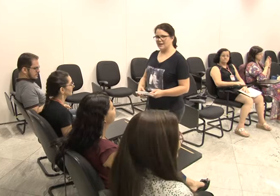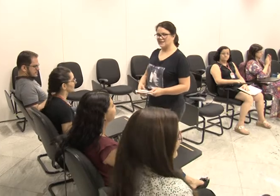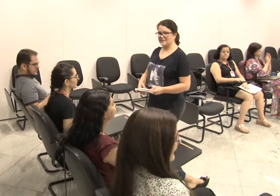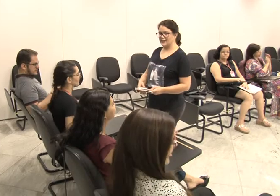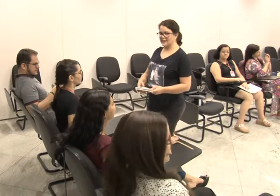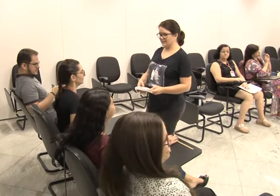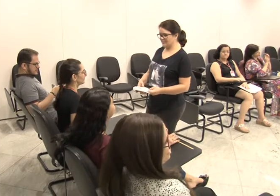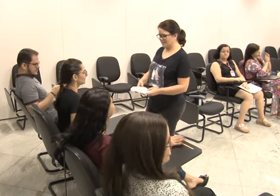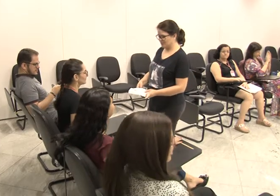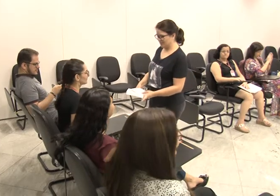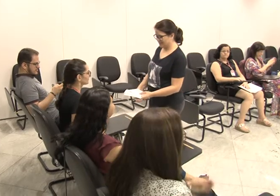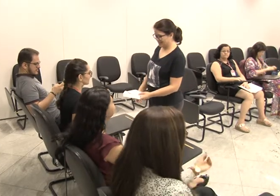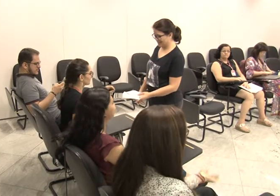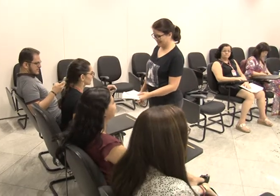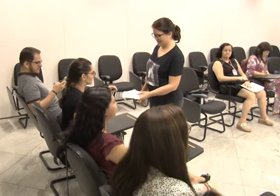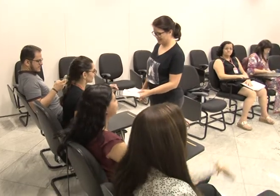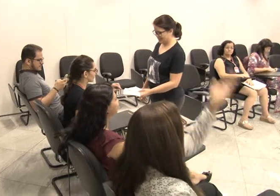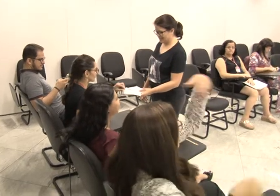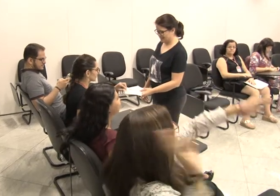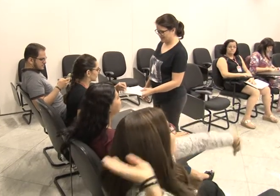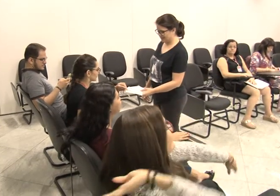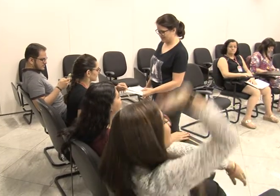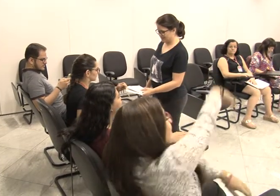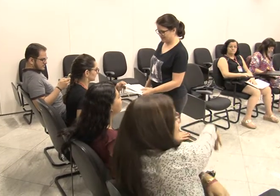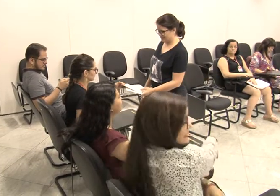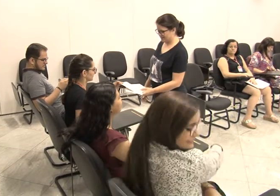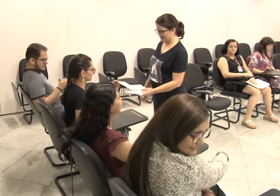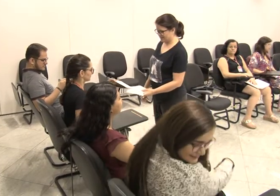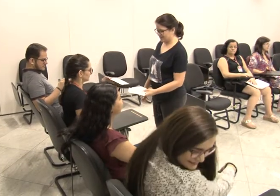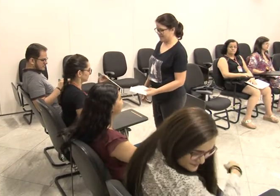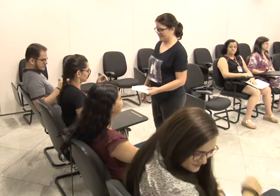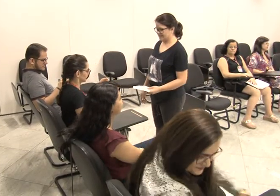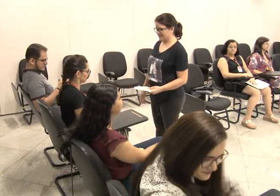Acertar na cara da pessoa. Se fosse eu, dá uma balançada.